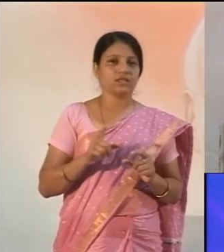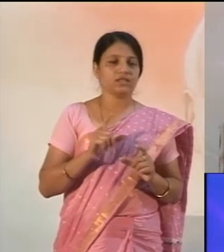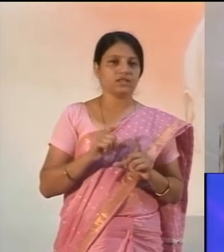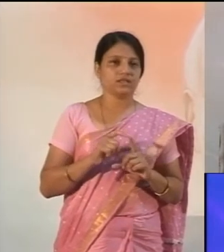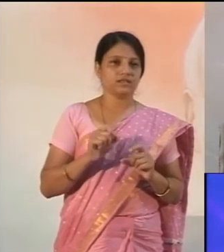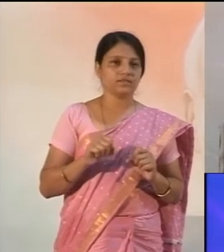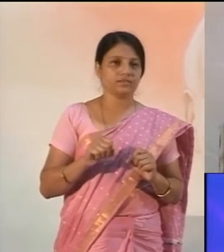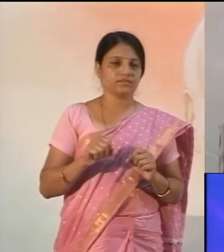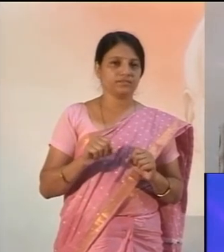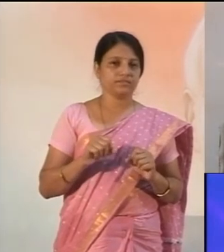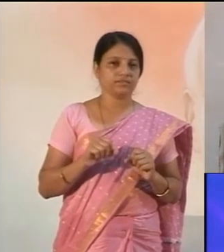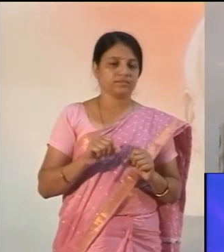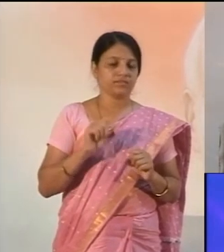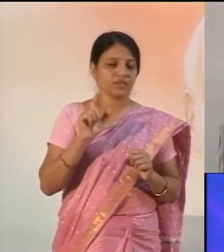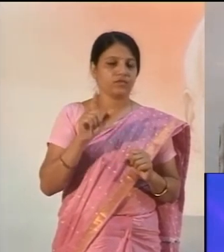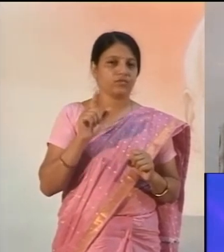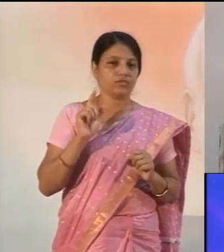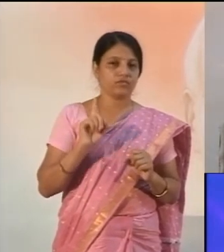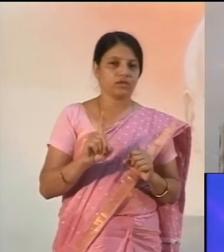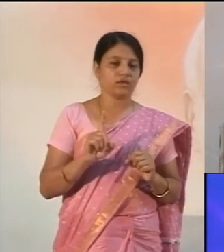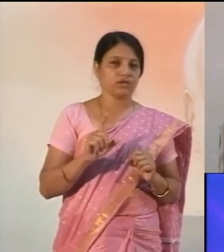वो एक पेड़ के नीचे बैठे हुए